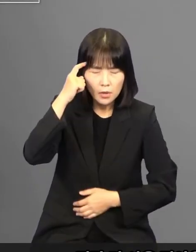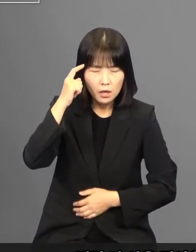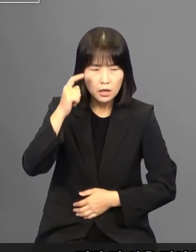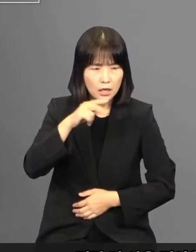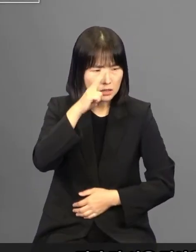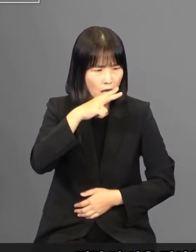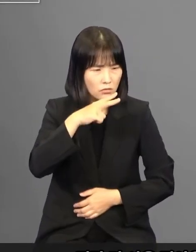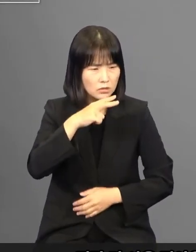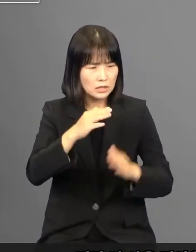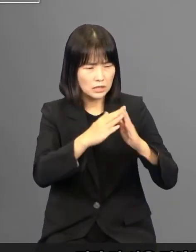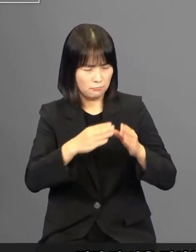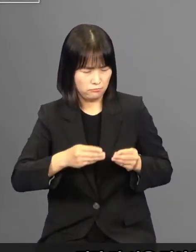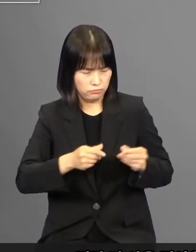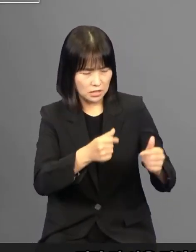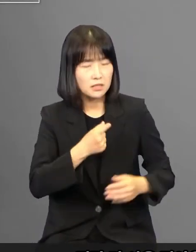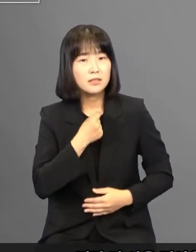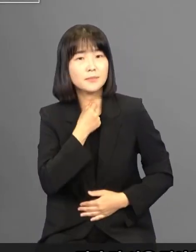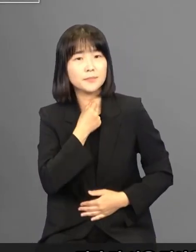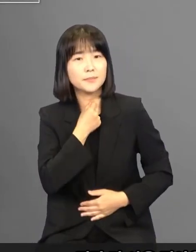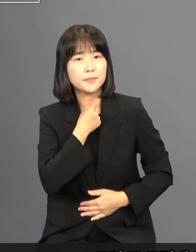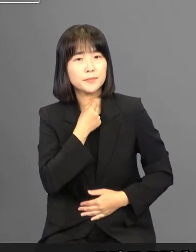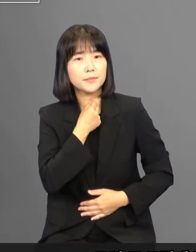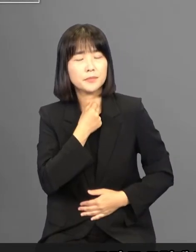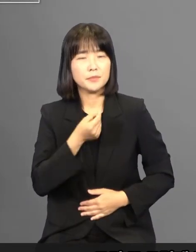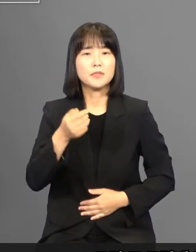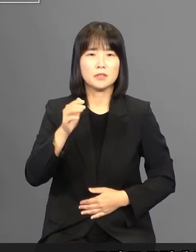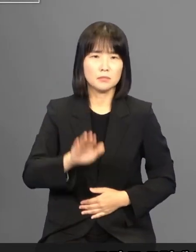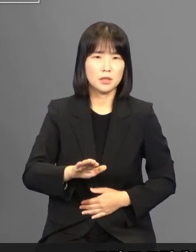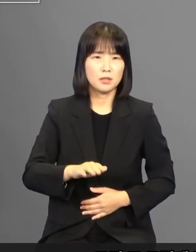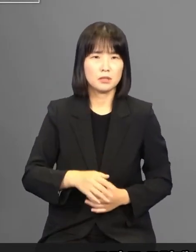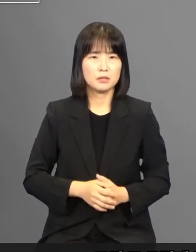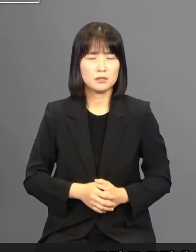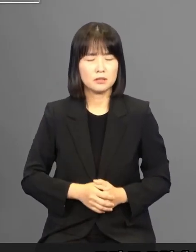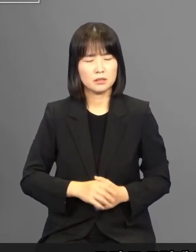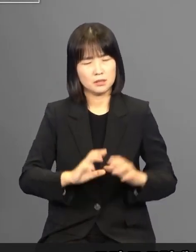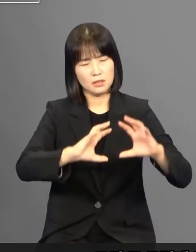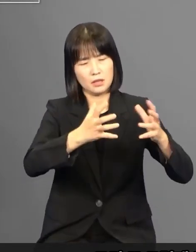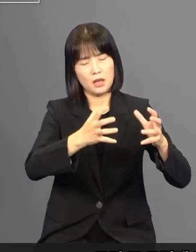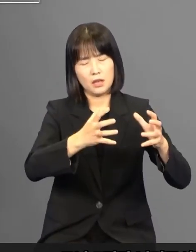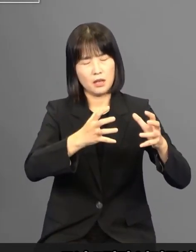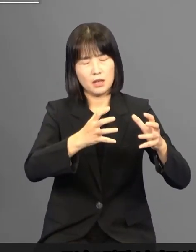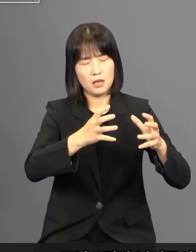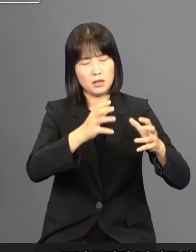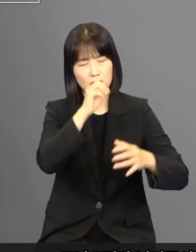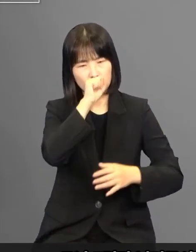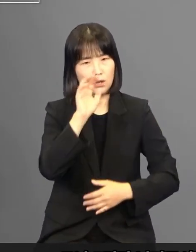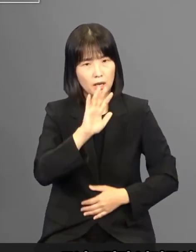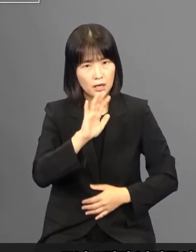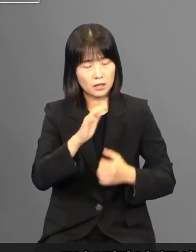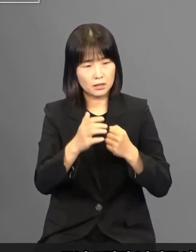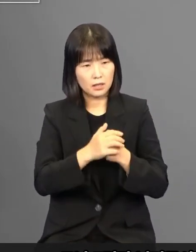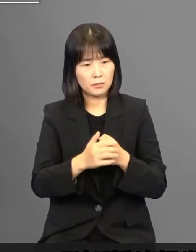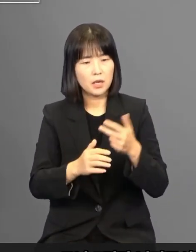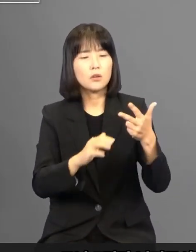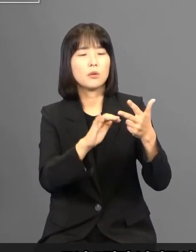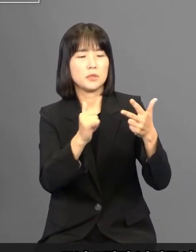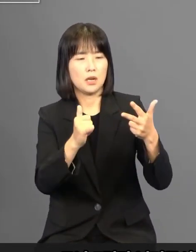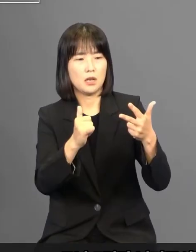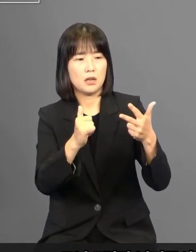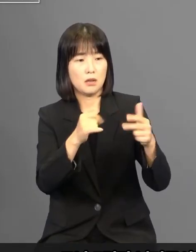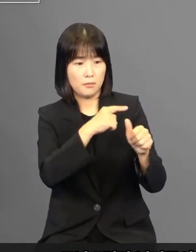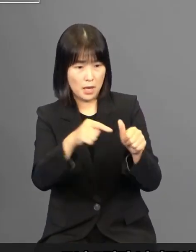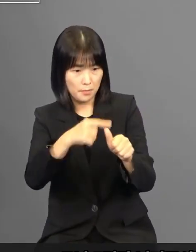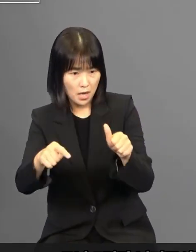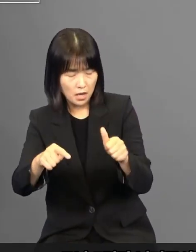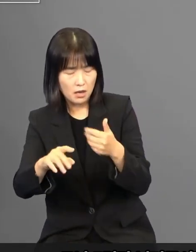완전히 멸절시키고 싶지만 그건 또 그렇게 되면 나라가 힘들어지니까 그냥 7명만 넘겨주시면